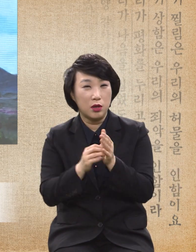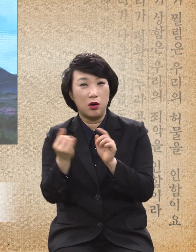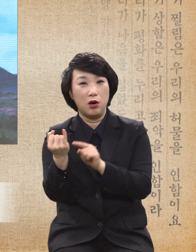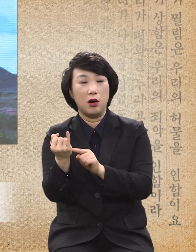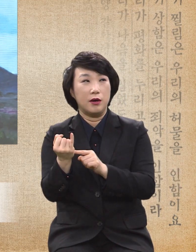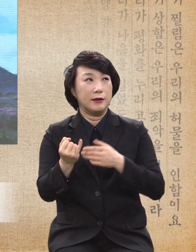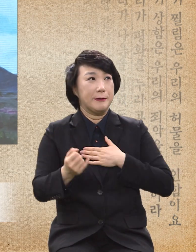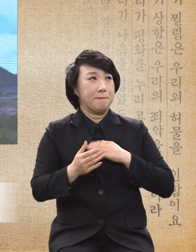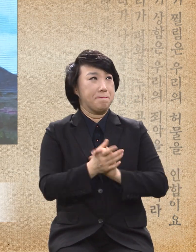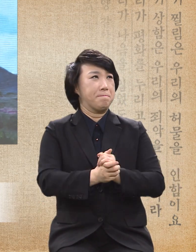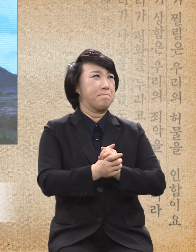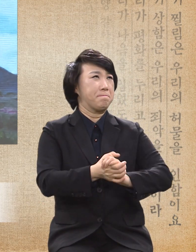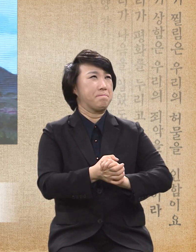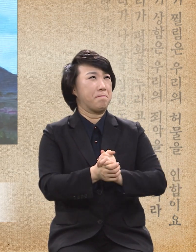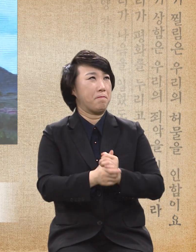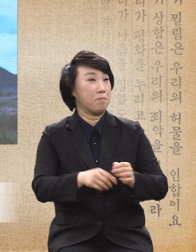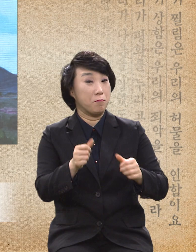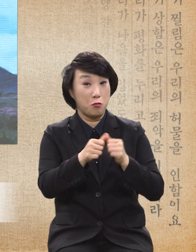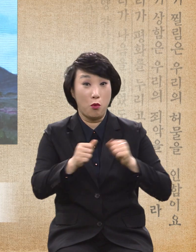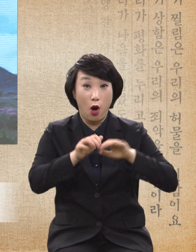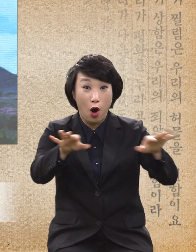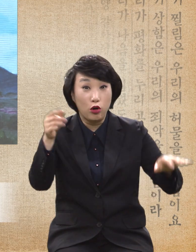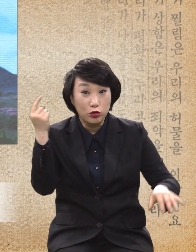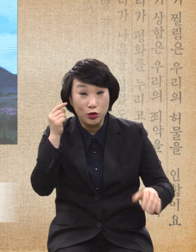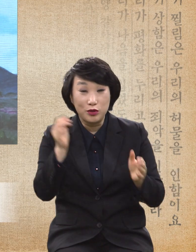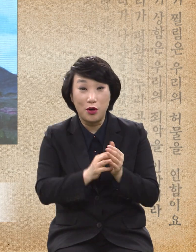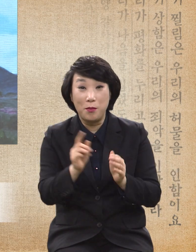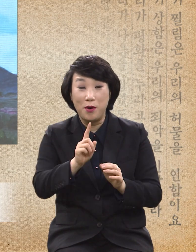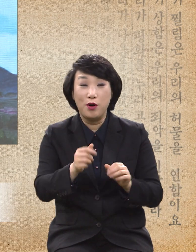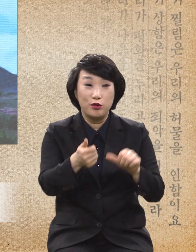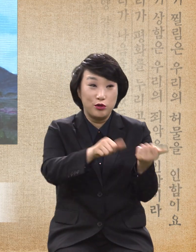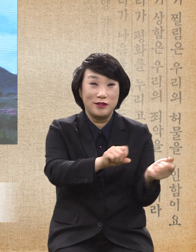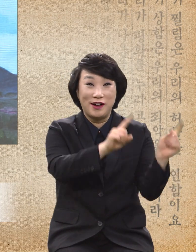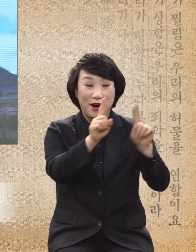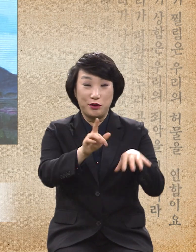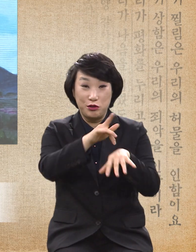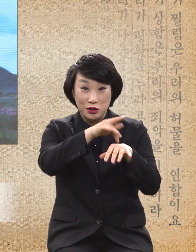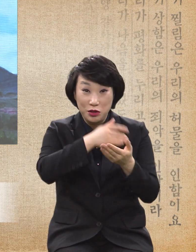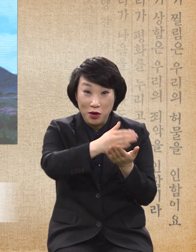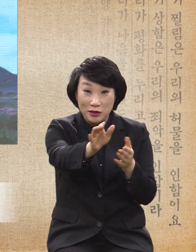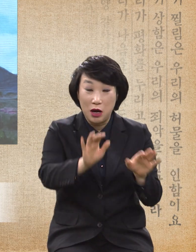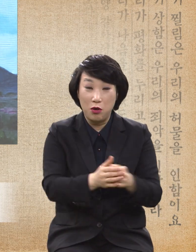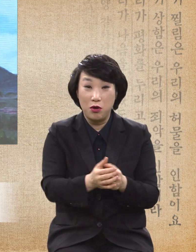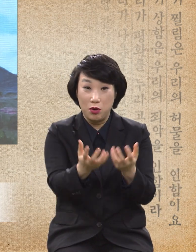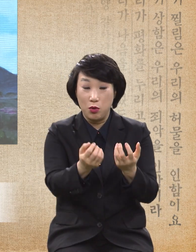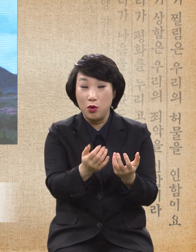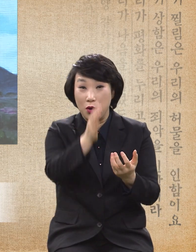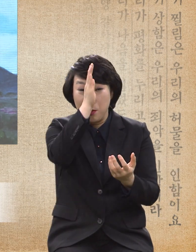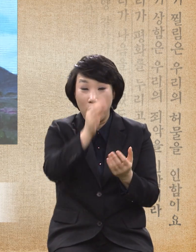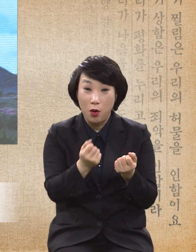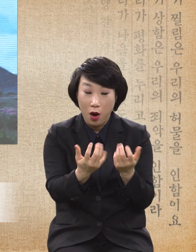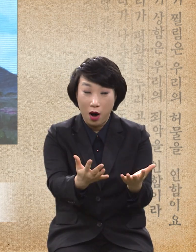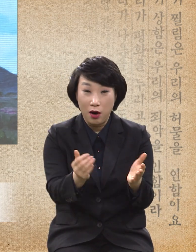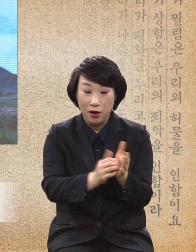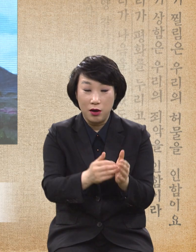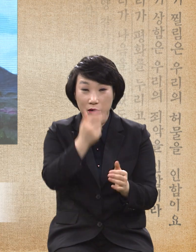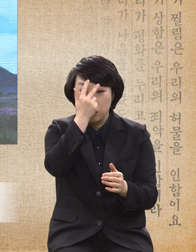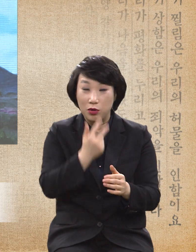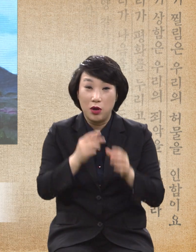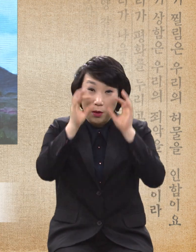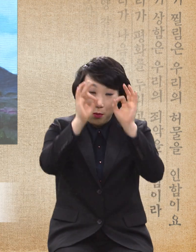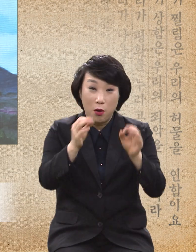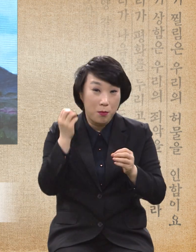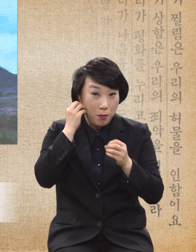그분을 참 소문 들었잖아. 죽은 자가 살아나고 귀신이 떠나고 나병한 자가 치료받고 소경이